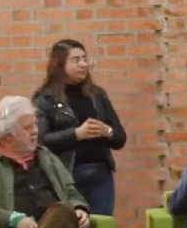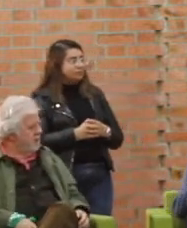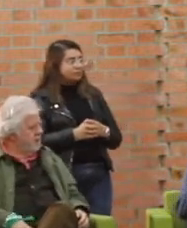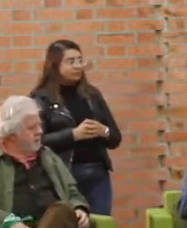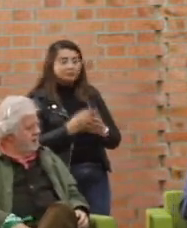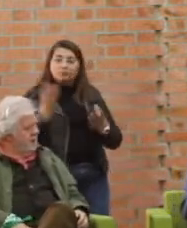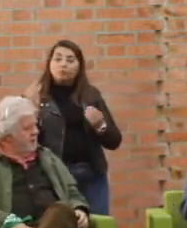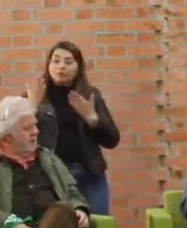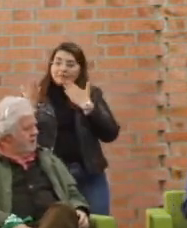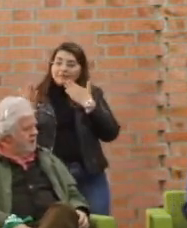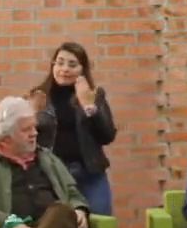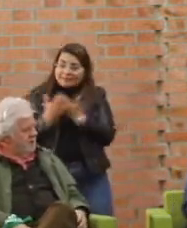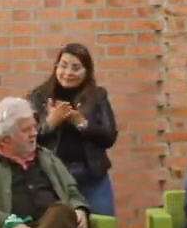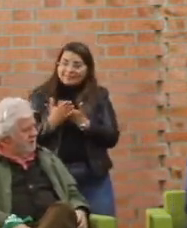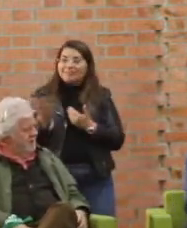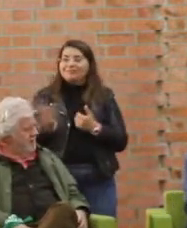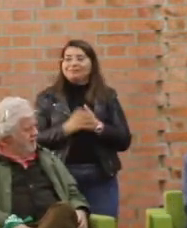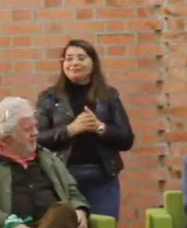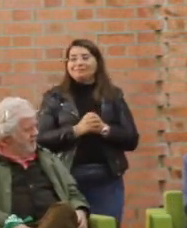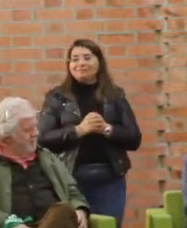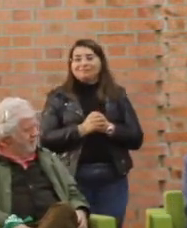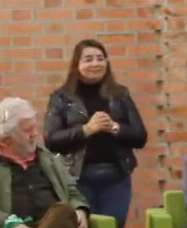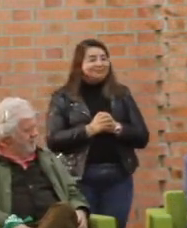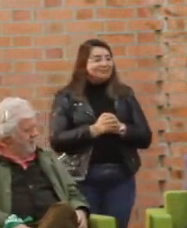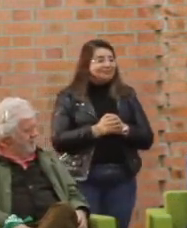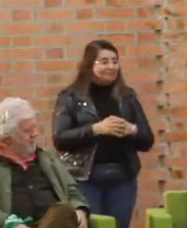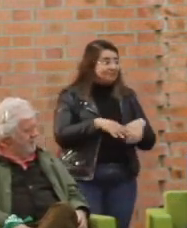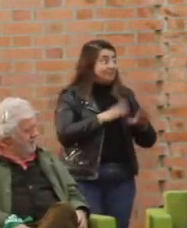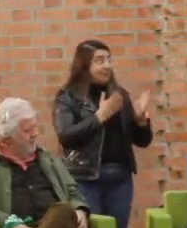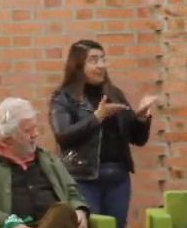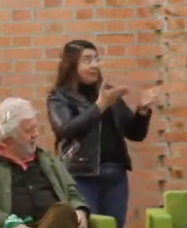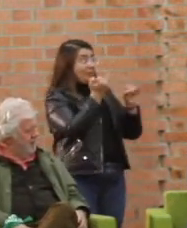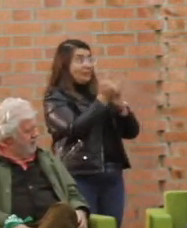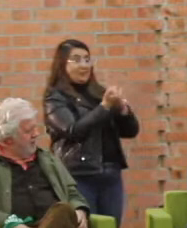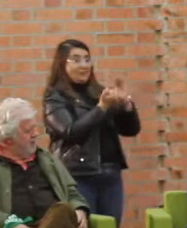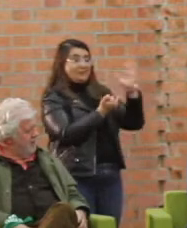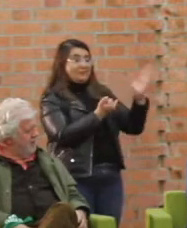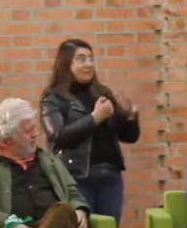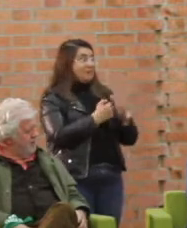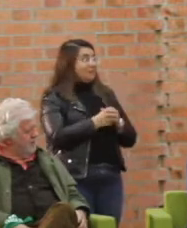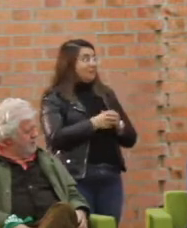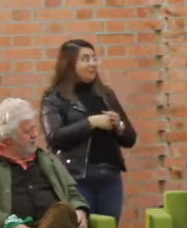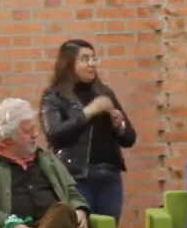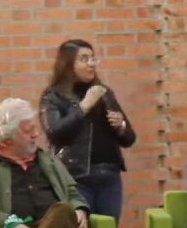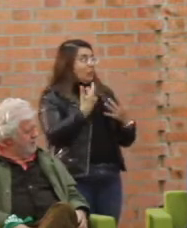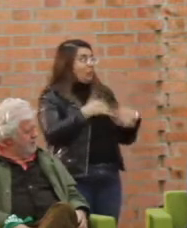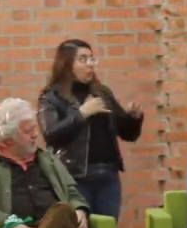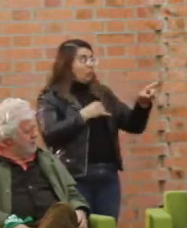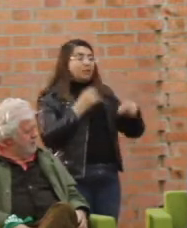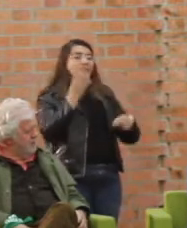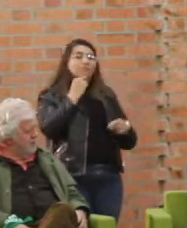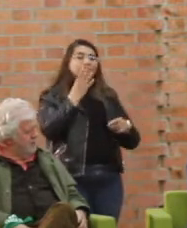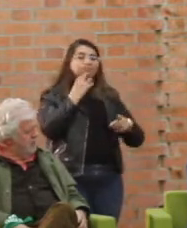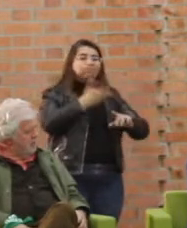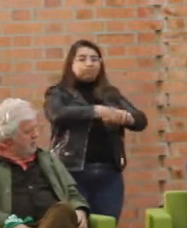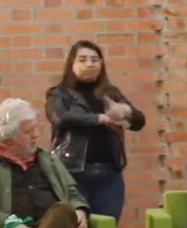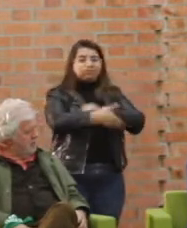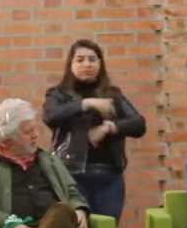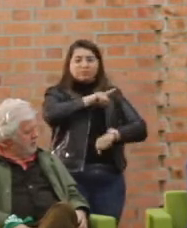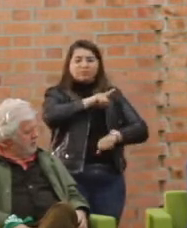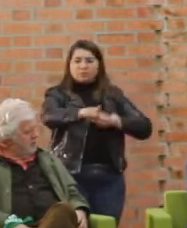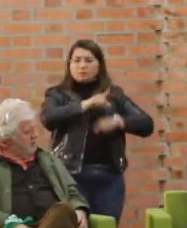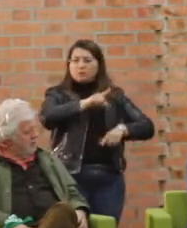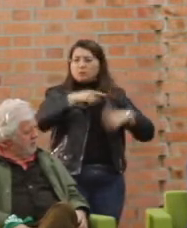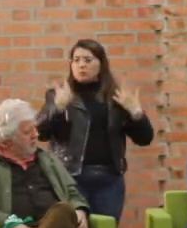pues muchas gracias Andrea dayanne ahora en tu caso tienes una trayectoria amplia en activismos y pedagogías